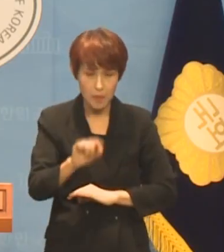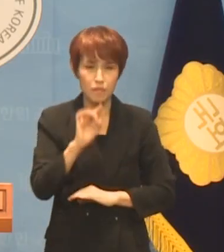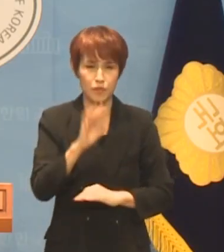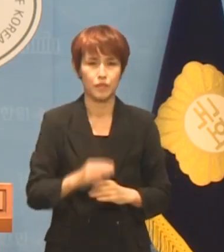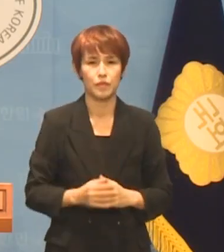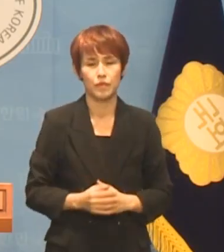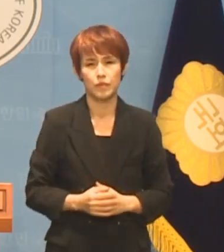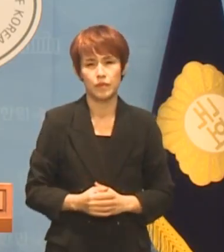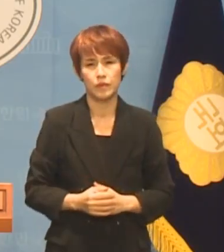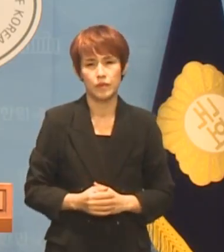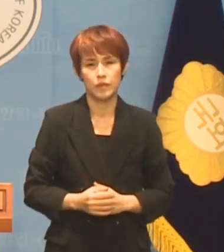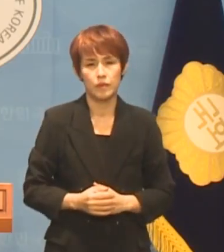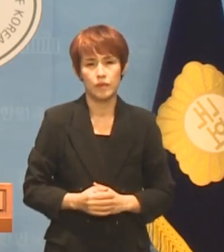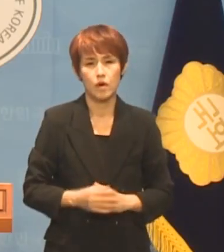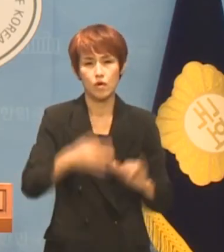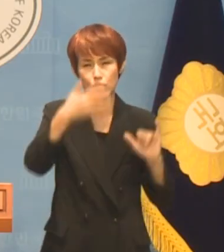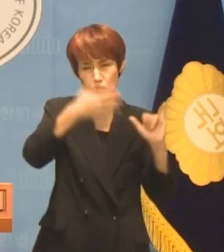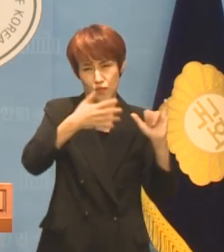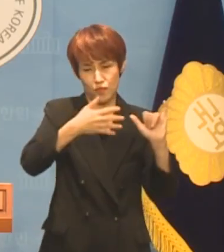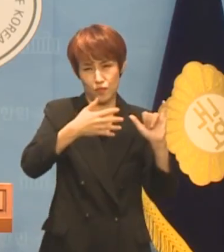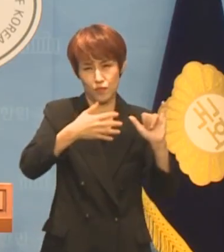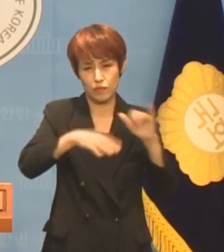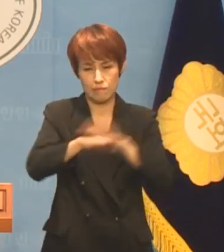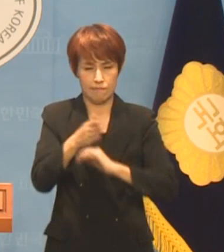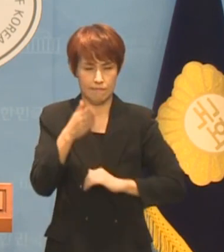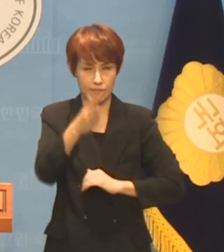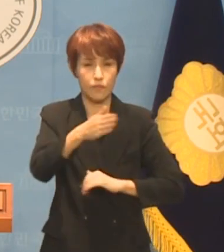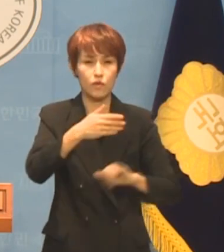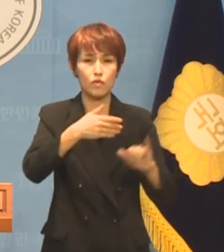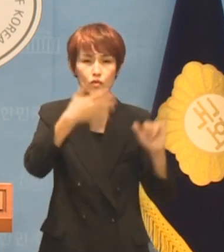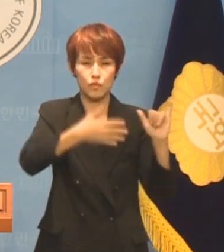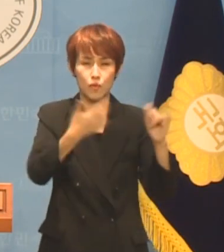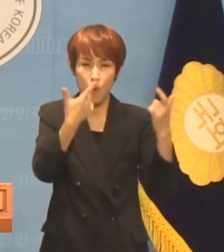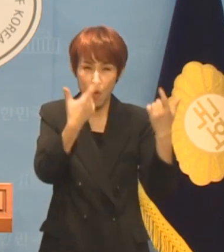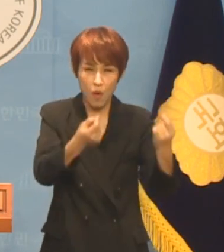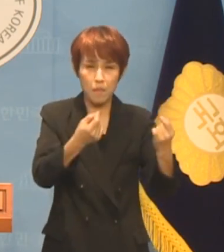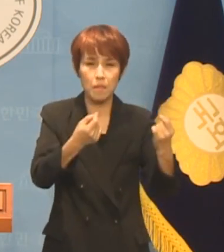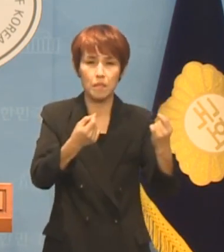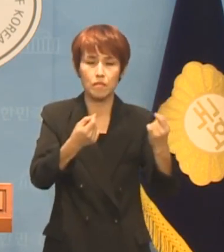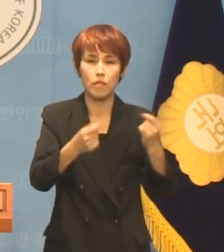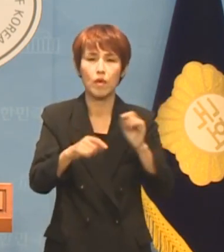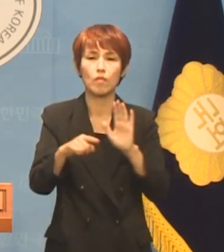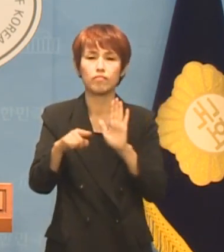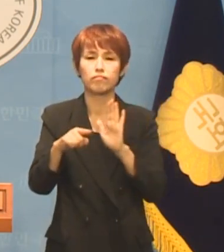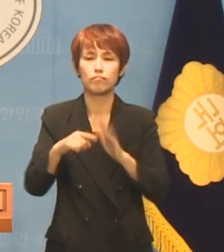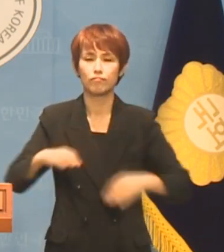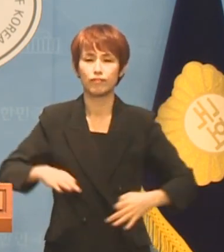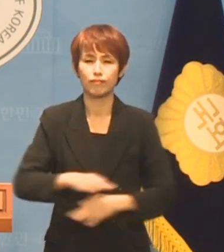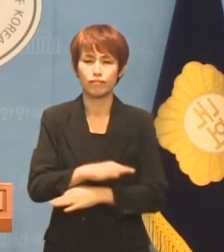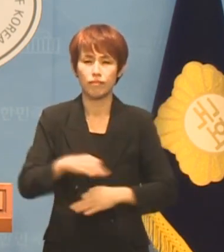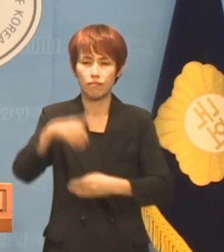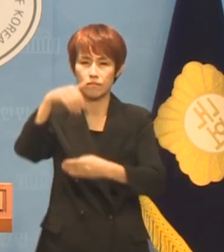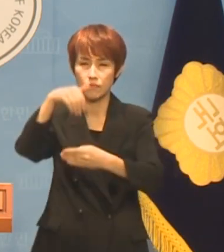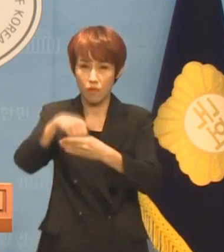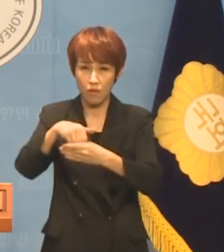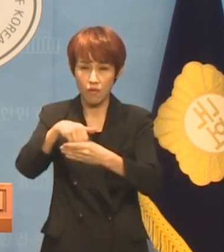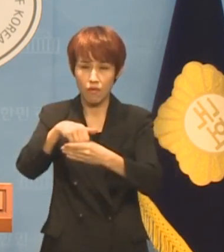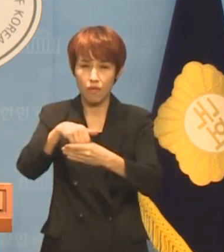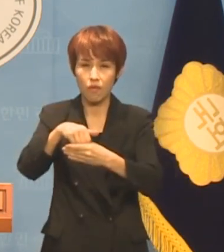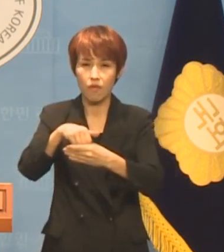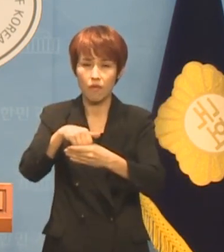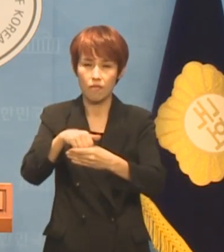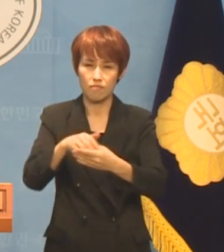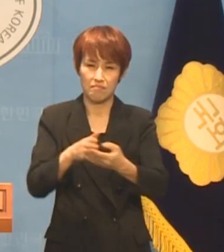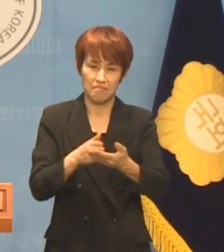수준입니다. 극우 유튜브와 똑같이 부정선거를 신념으로 가진 내란숙의 윤석열이